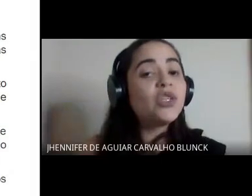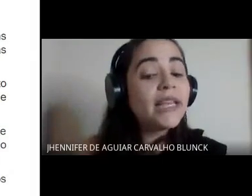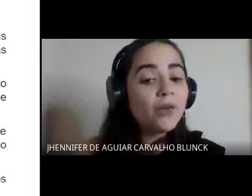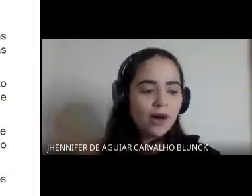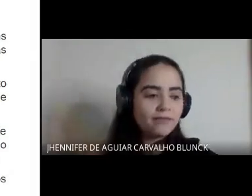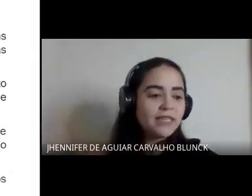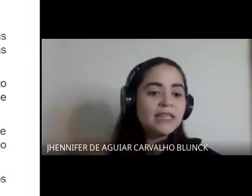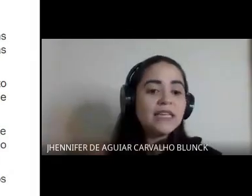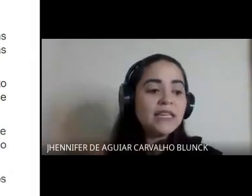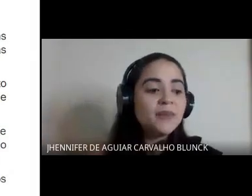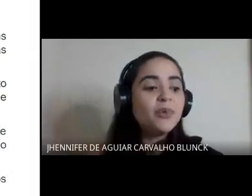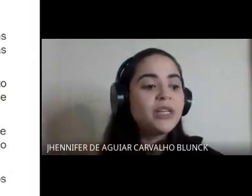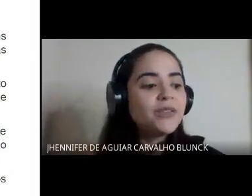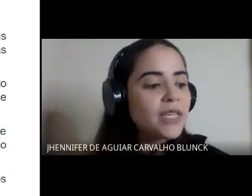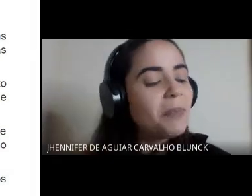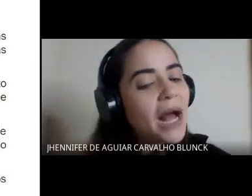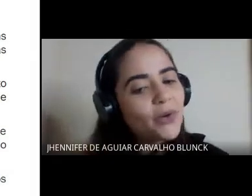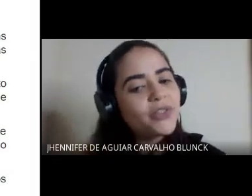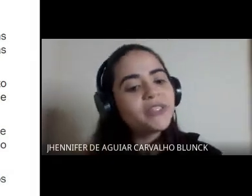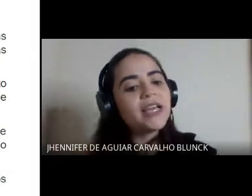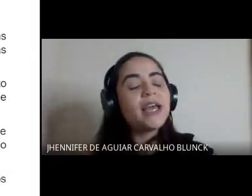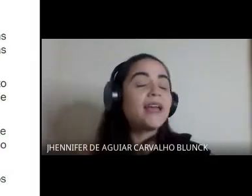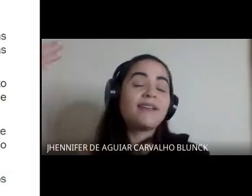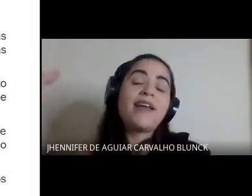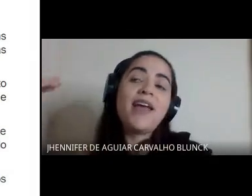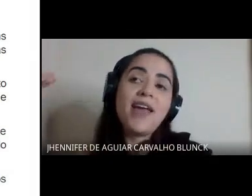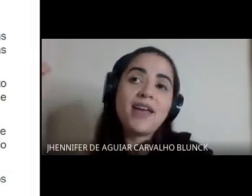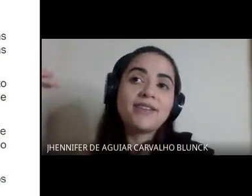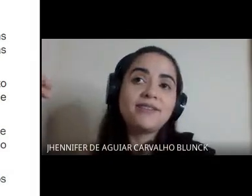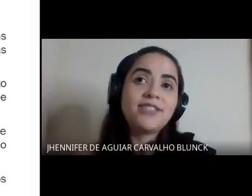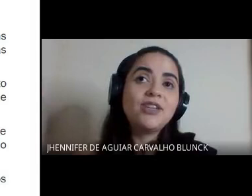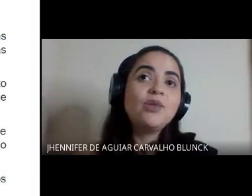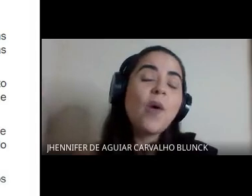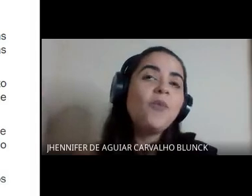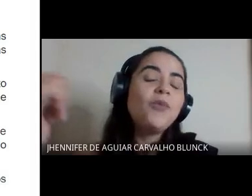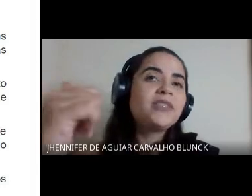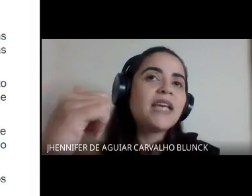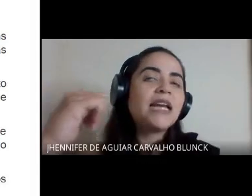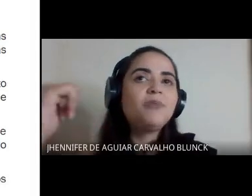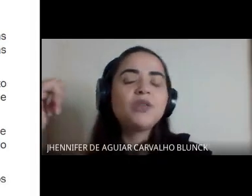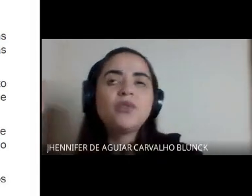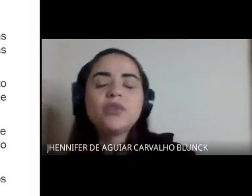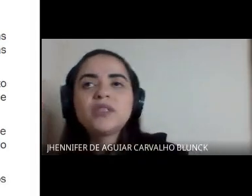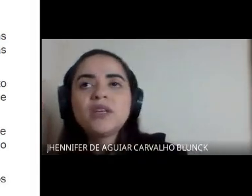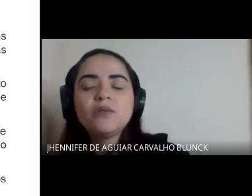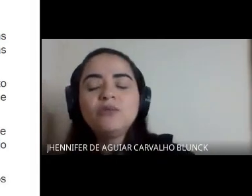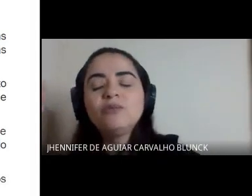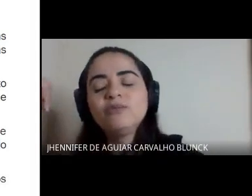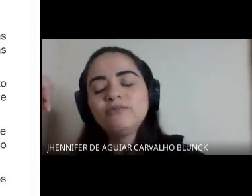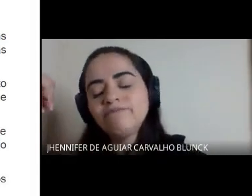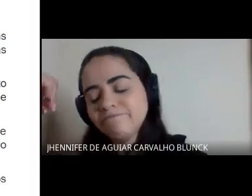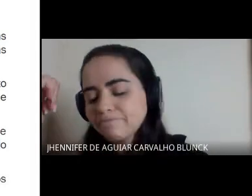reconhecimento de língua, e por isso que parou de ser tido como se a Libras fosse